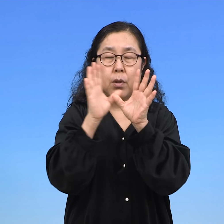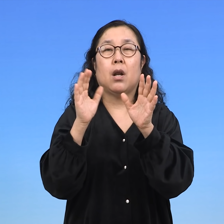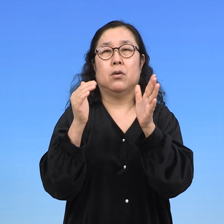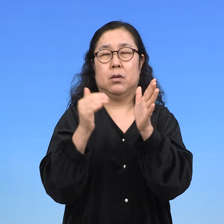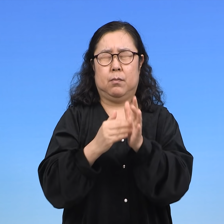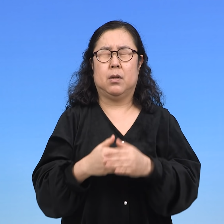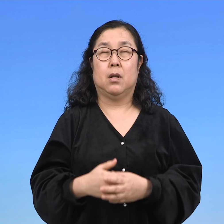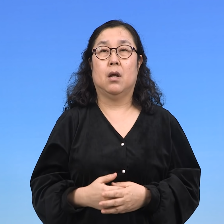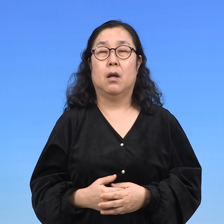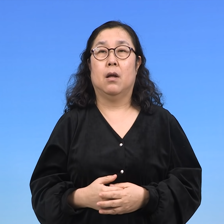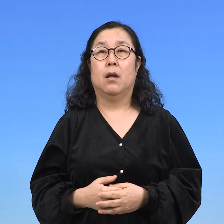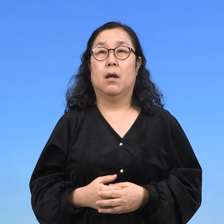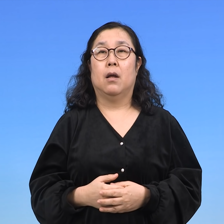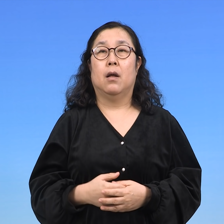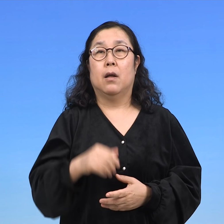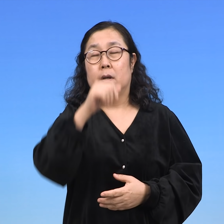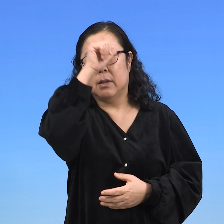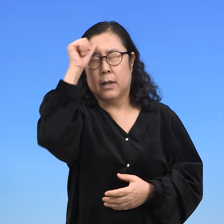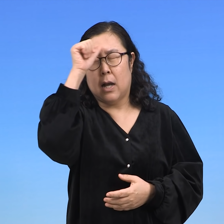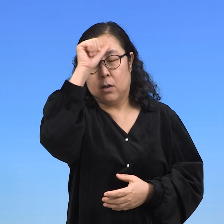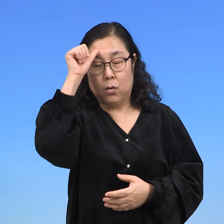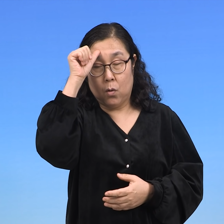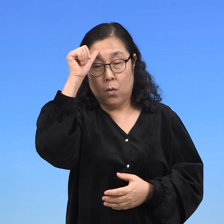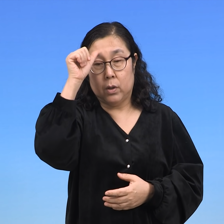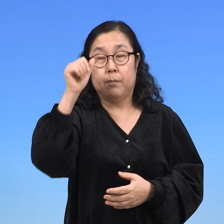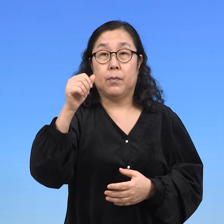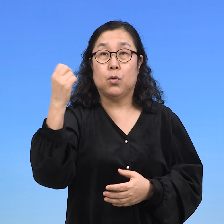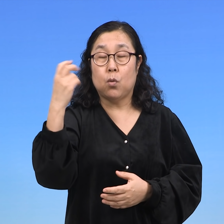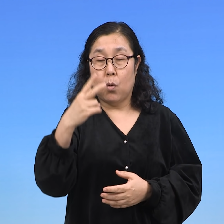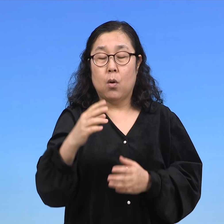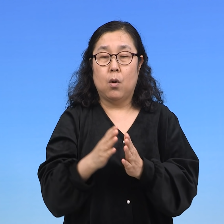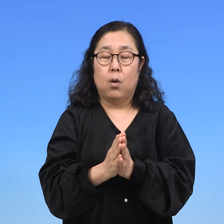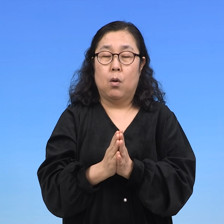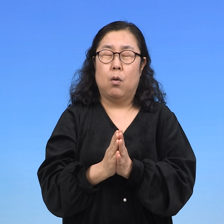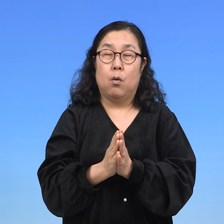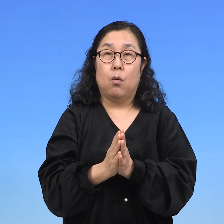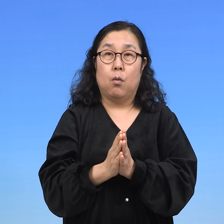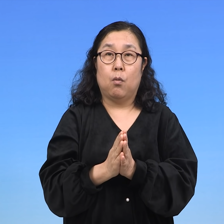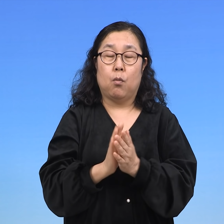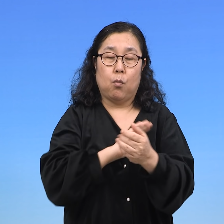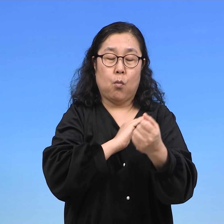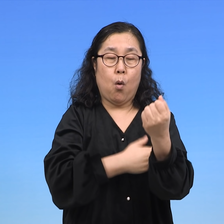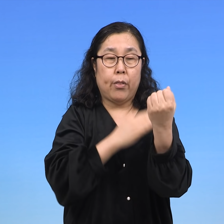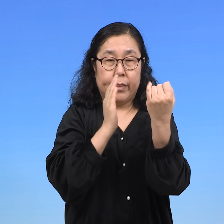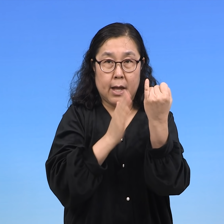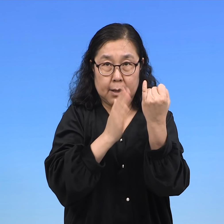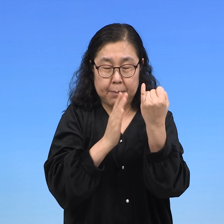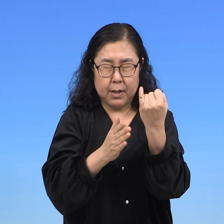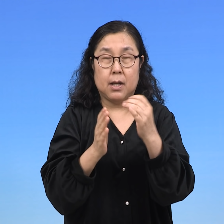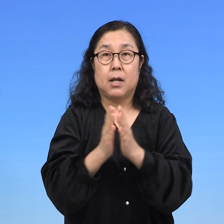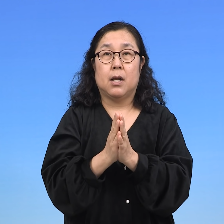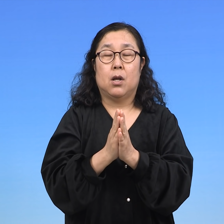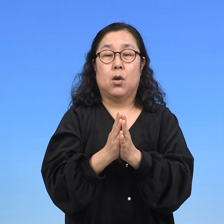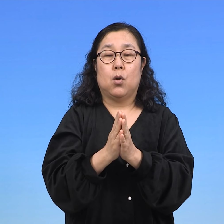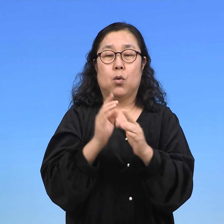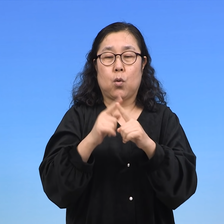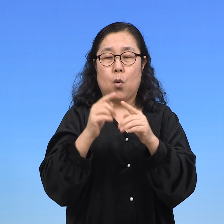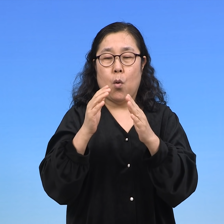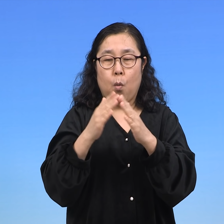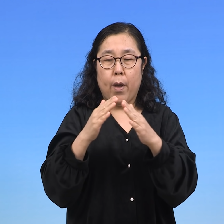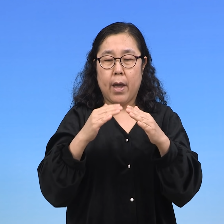오늘 여기 우리 장로님들, 오늘 여기 우리 권사님들, 교회를 그래도 영향력 있게